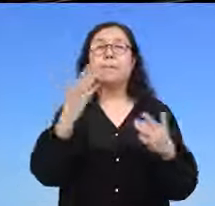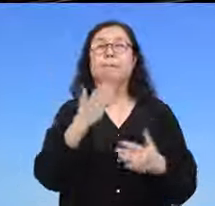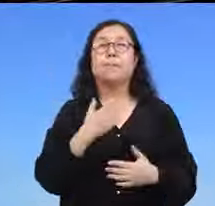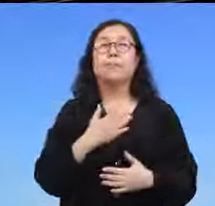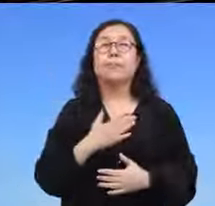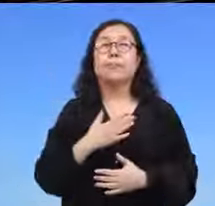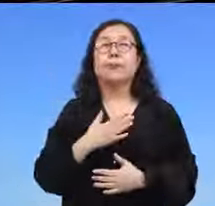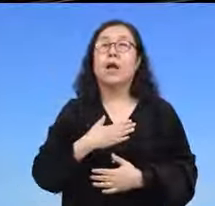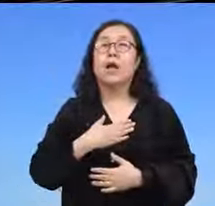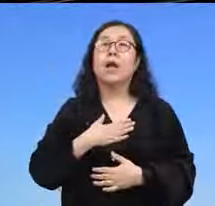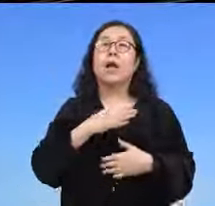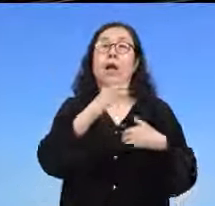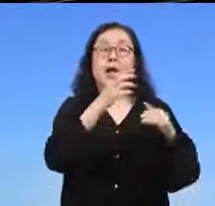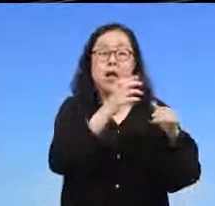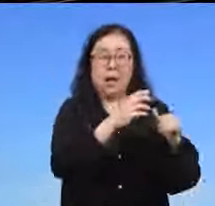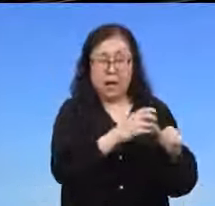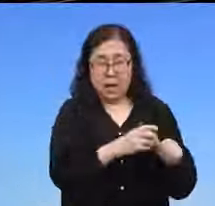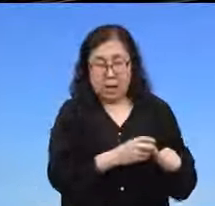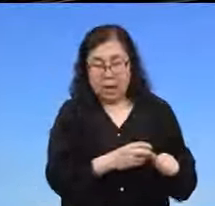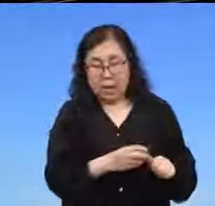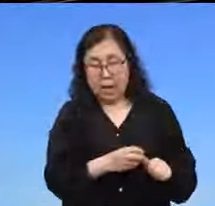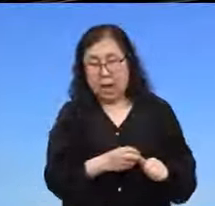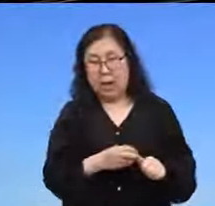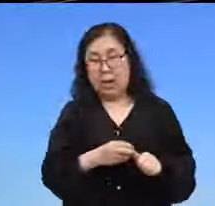나의 구원, 나의 영광,